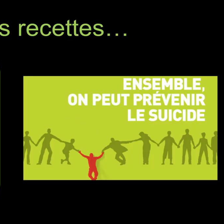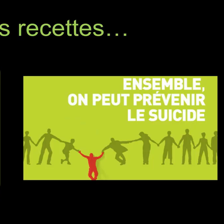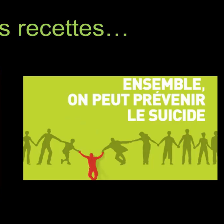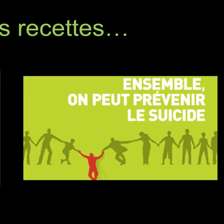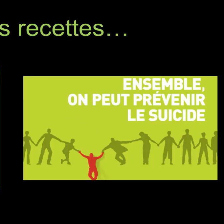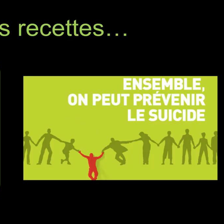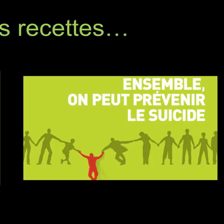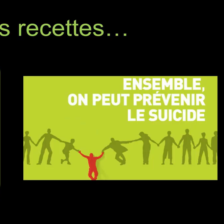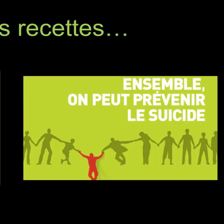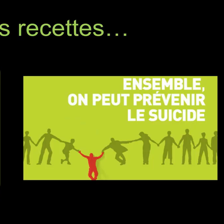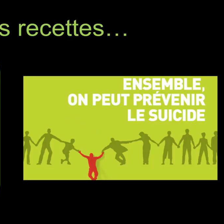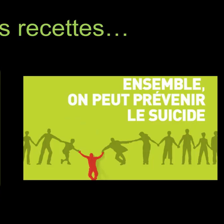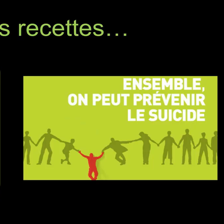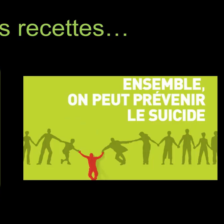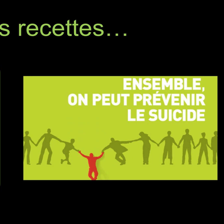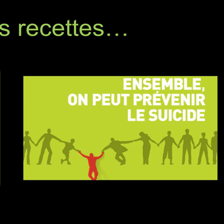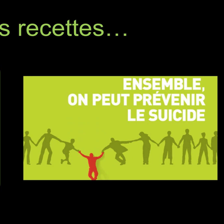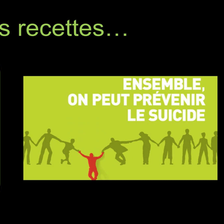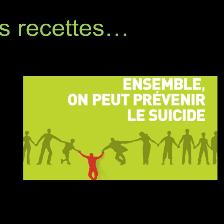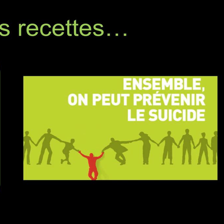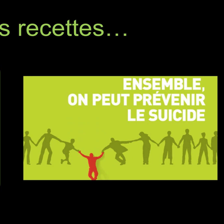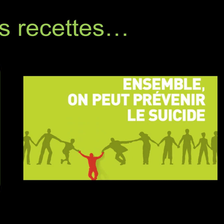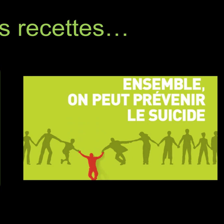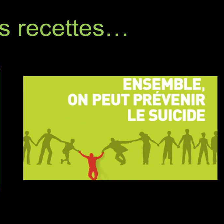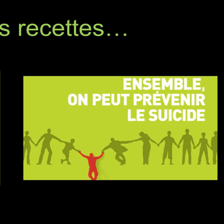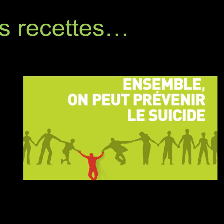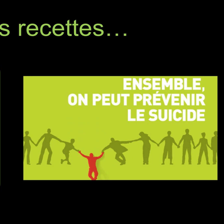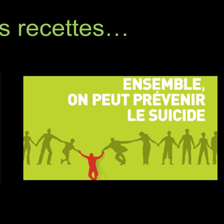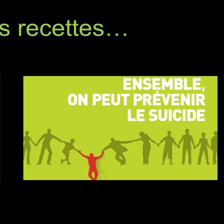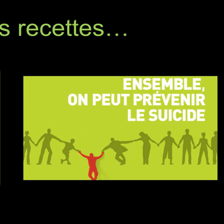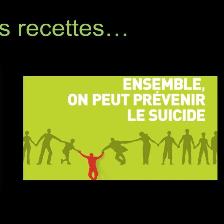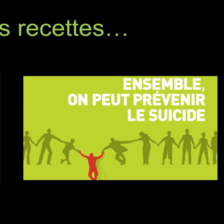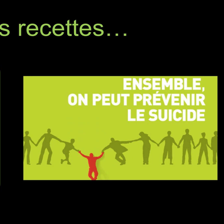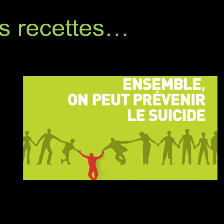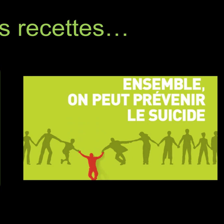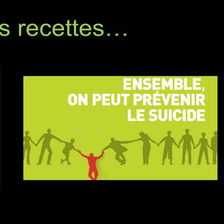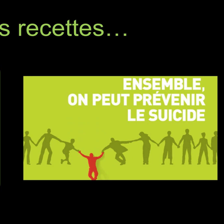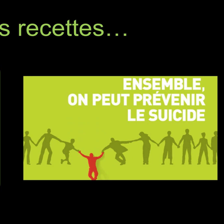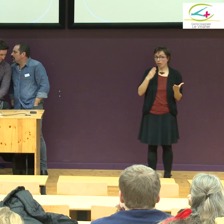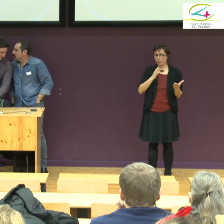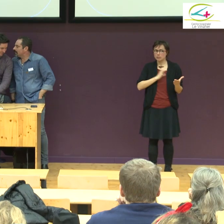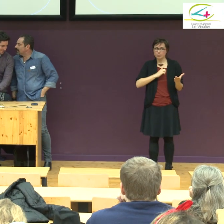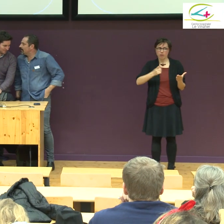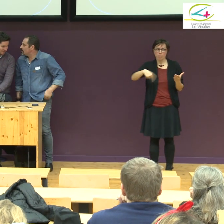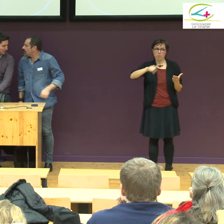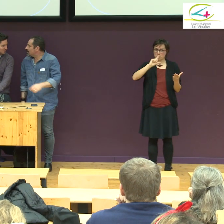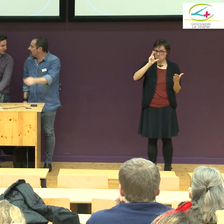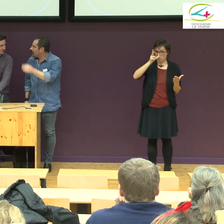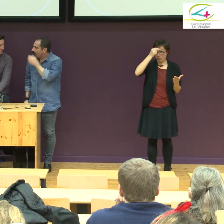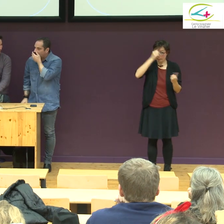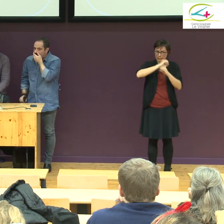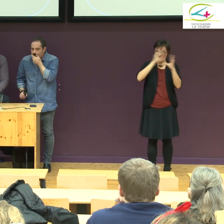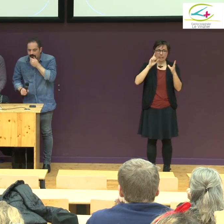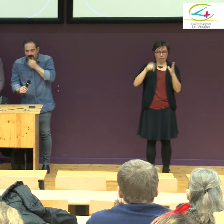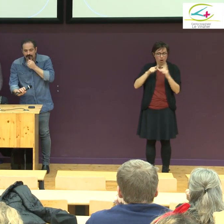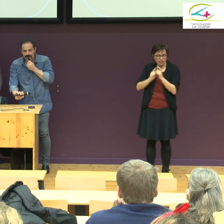Merci, effectivement, on a vu plusieurs... une fois qu'on en parle, en fait, qu'on a compris, on espère que vous avez compris qu'il faut en parler, que ça